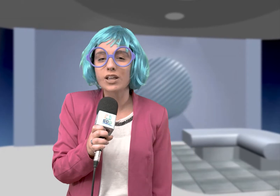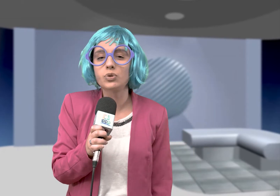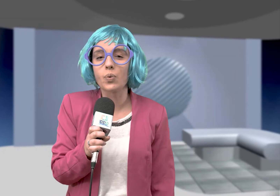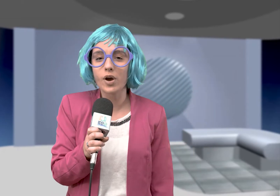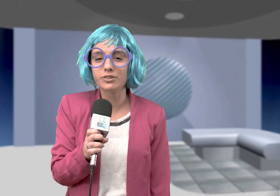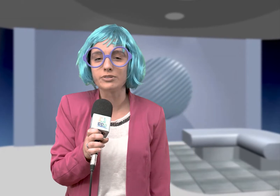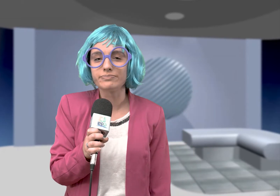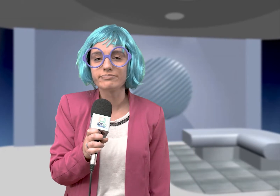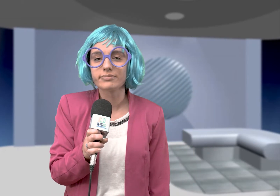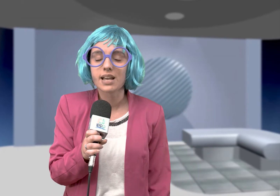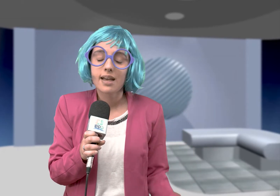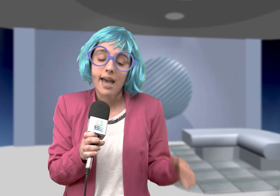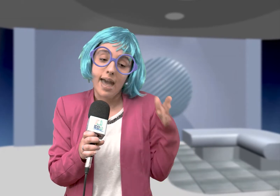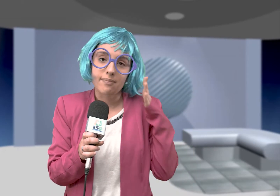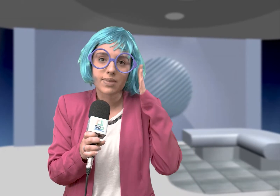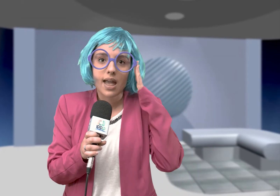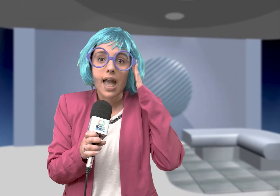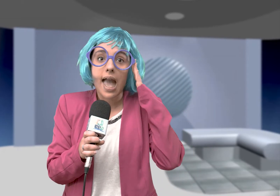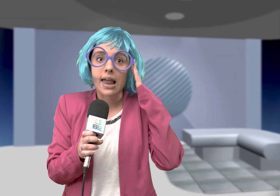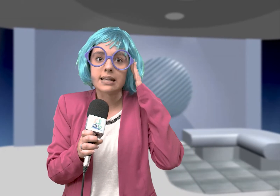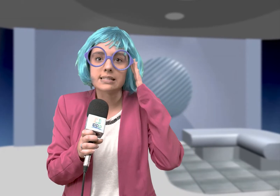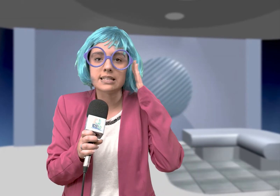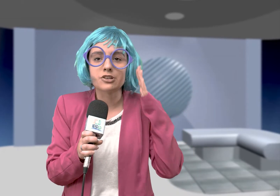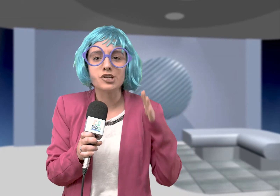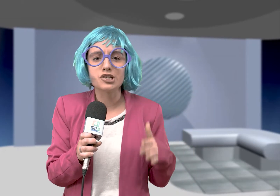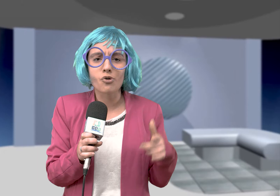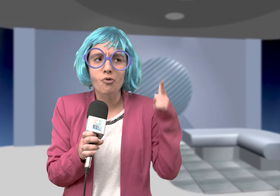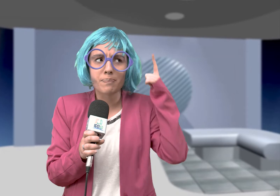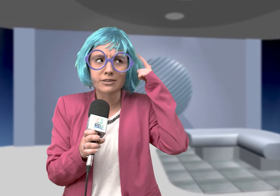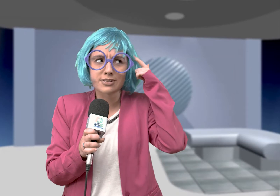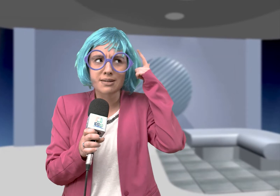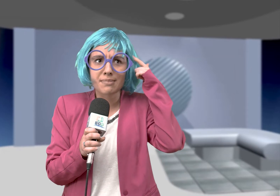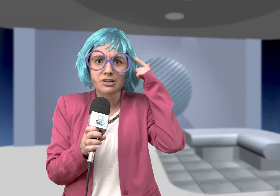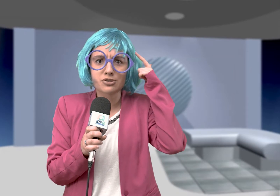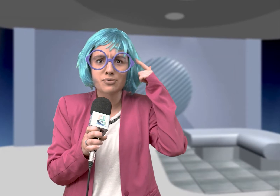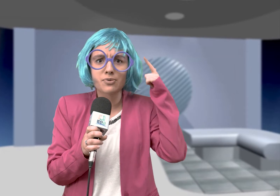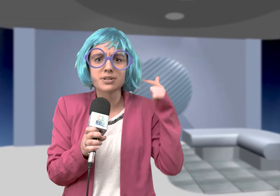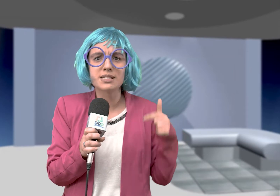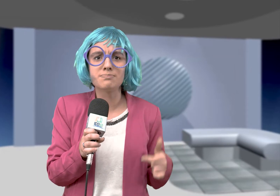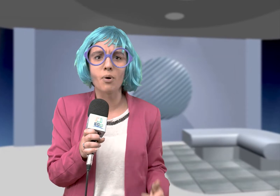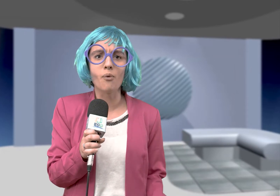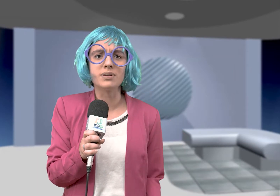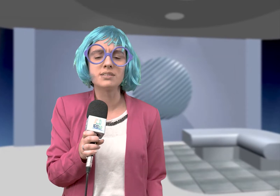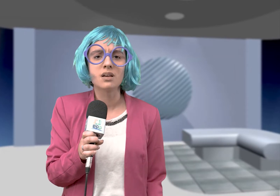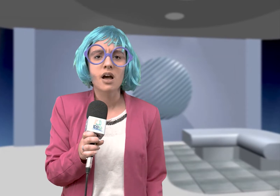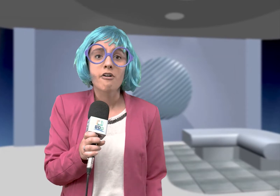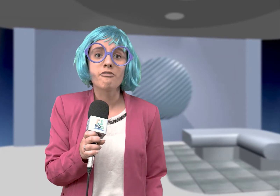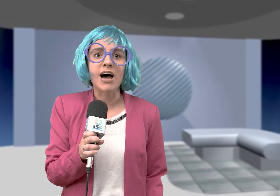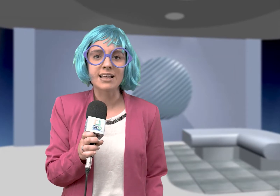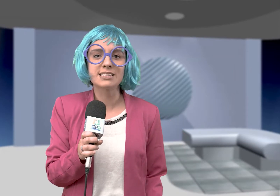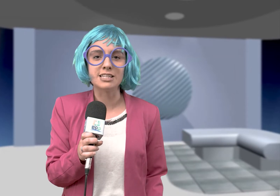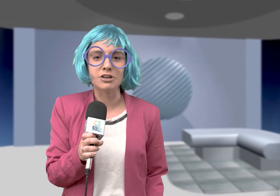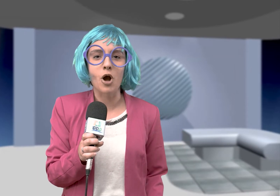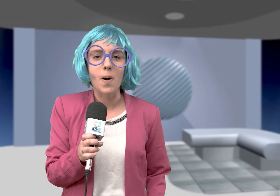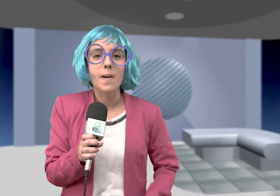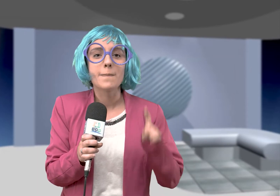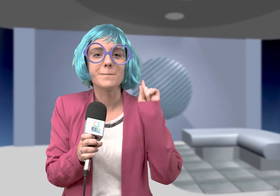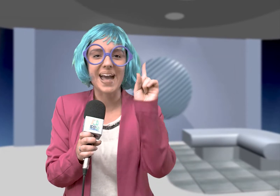Filipenses 4:8? É, ela ensina a gente a ocupar nossa mente com coisas boas. Fala assim, ó, pegue a